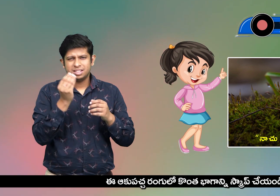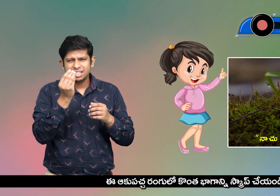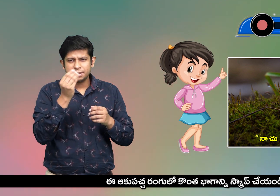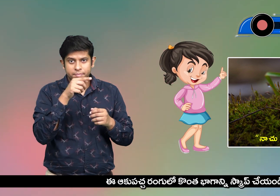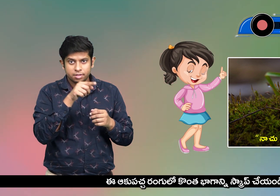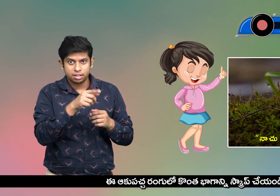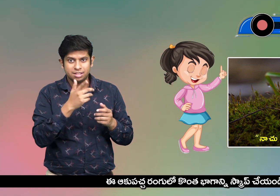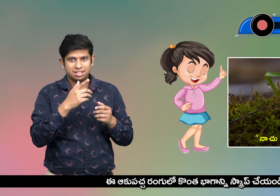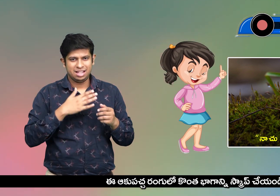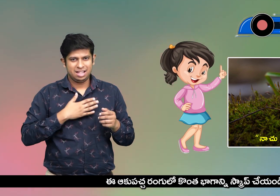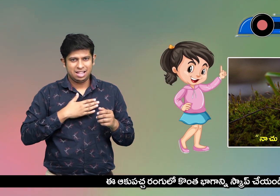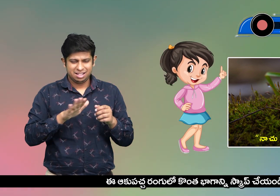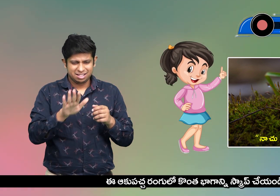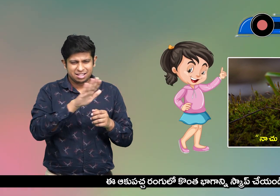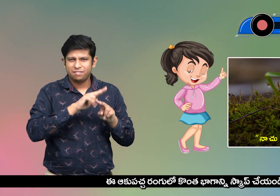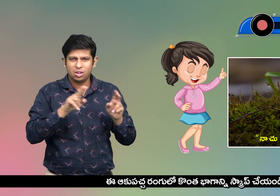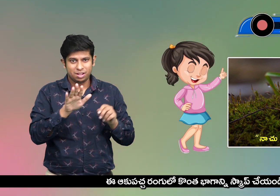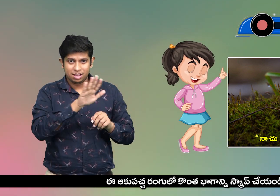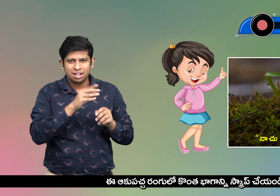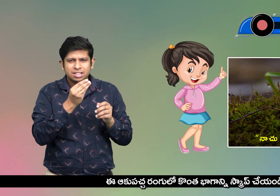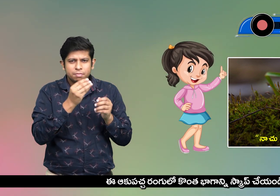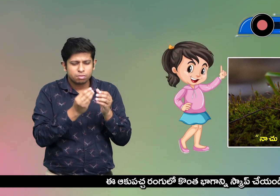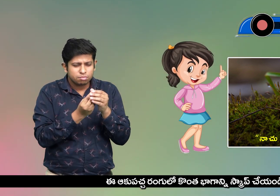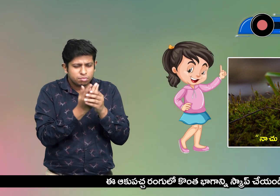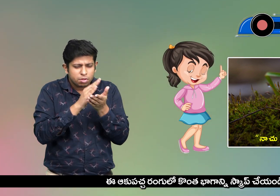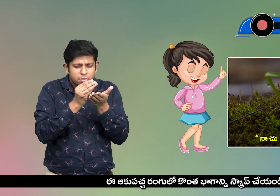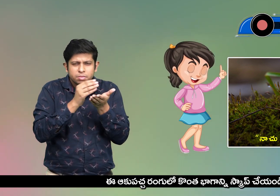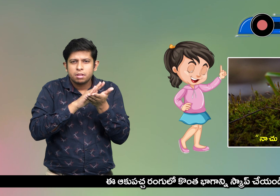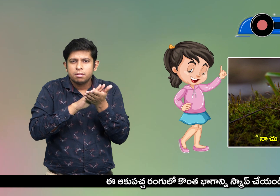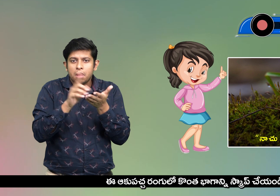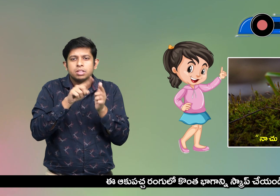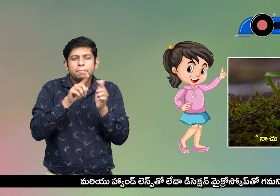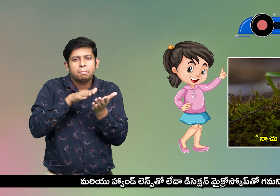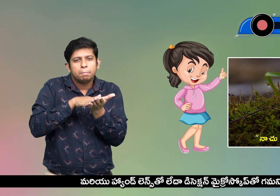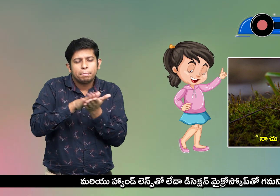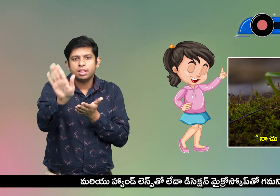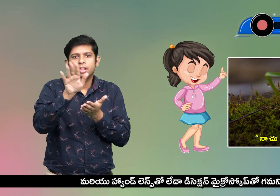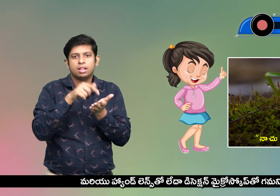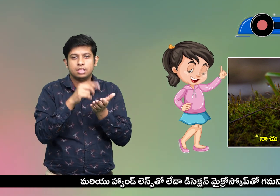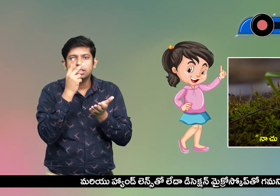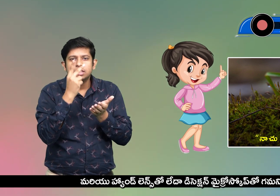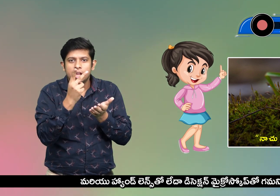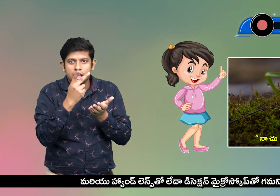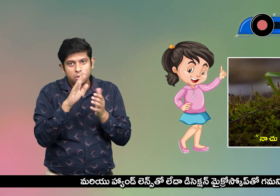ఈ ఆకుపచ్చ రంగులో కొంత భాగాన్ని స్క్రాప్ చేయండి మరియు హ్యాండ్ లెన్స్తో లేదా